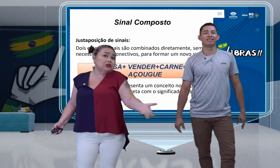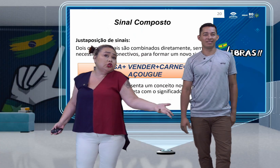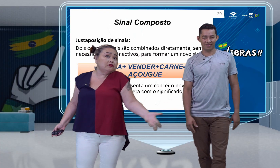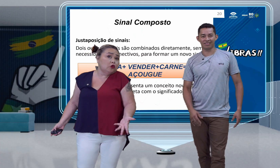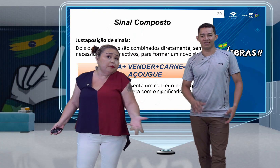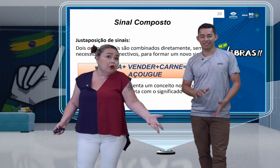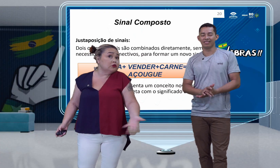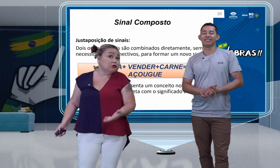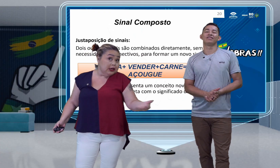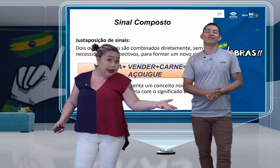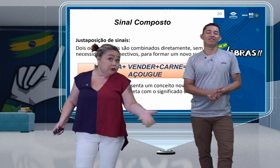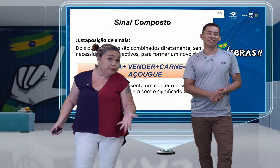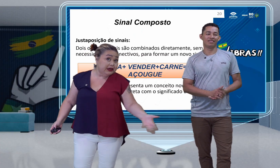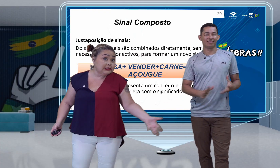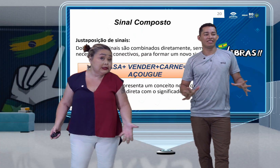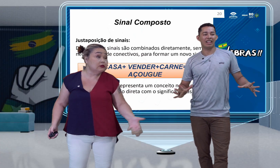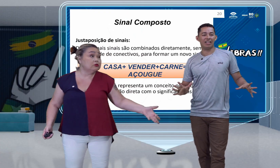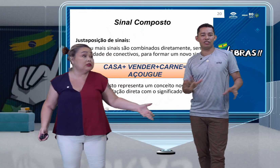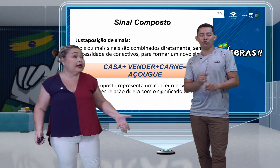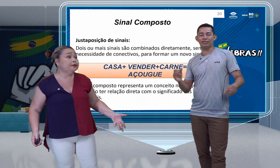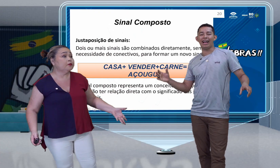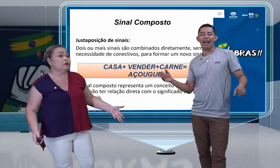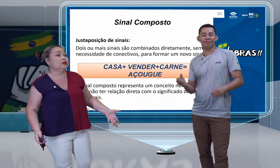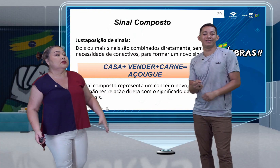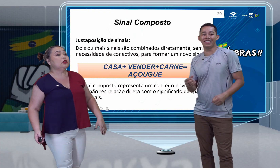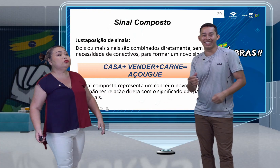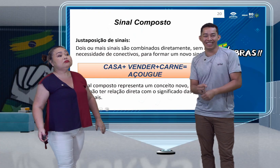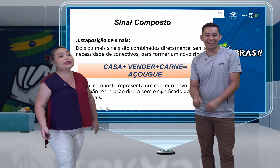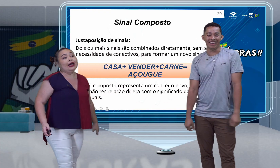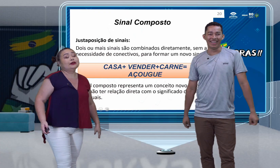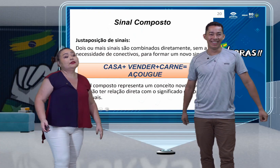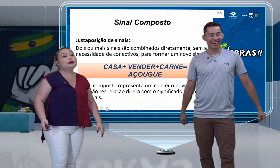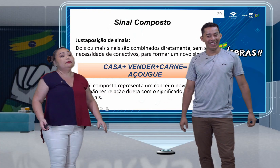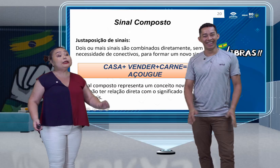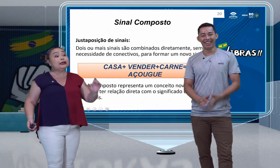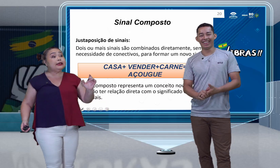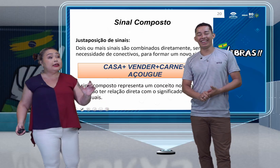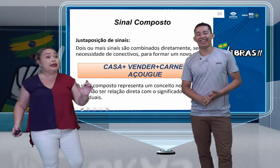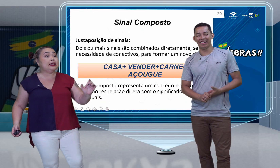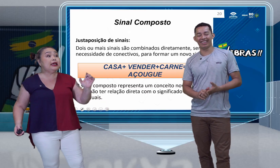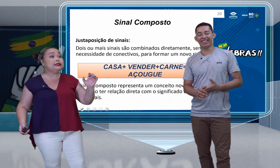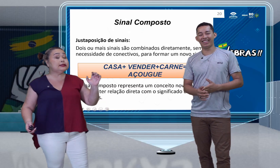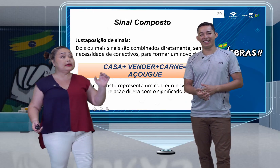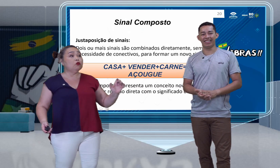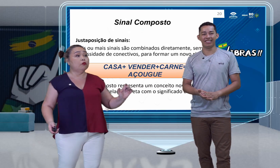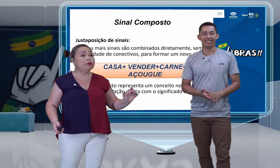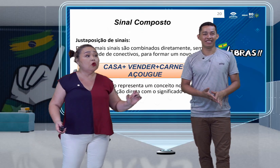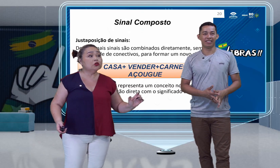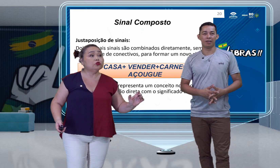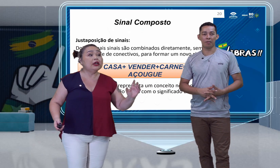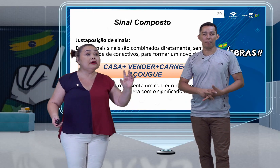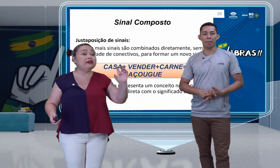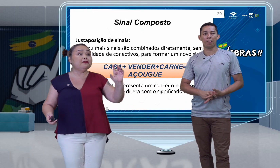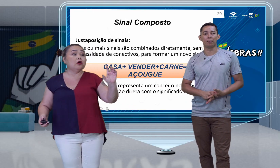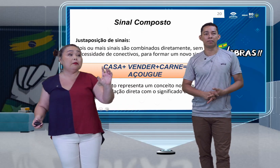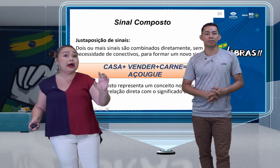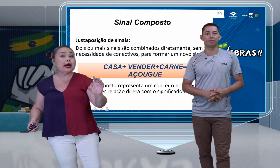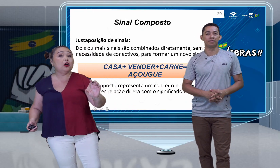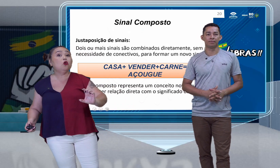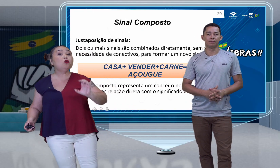substantivo composto. É muito parecido, tá? Só juntar. Só juntar. Mas aqui, esse sinal composto, ele vai formar